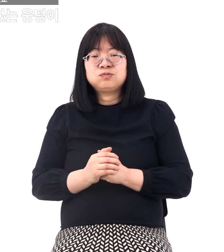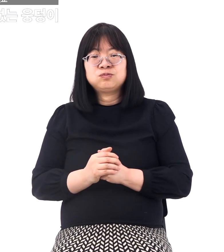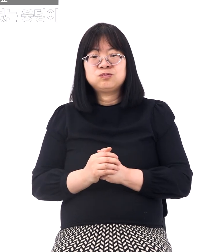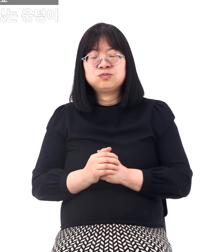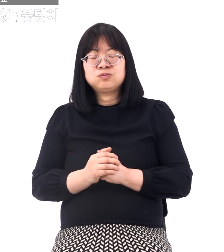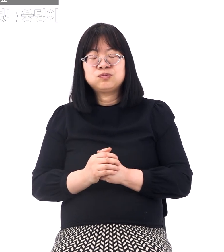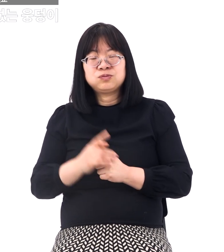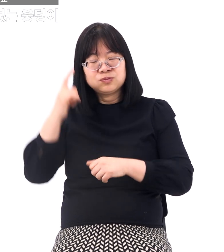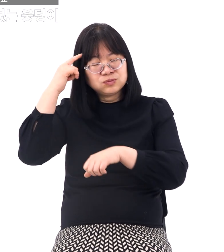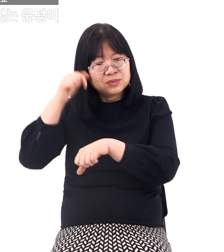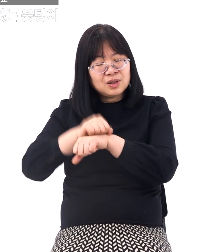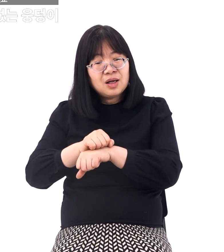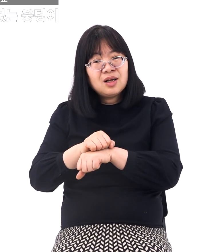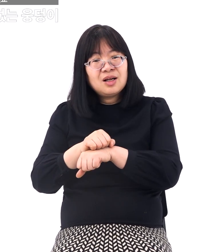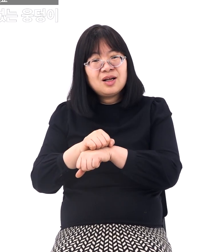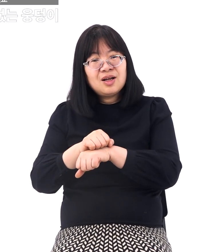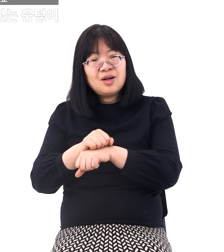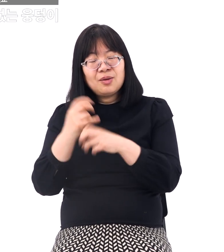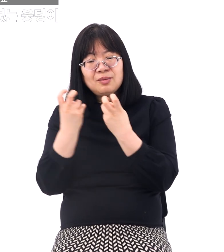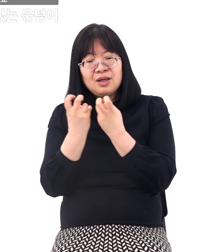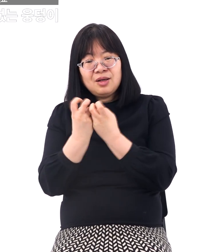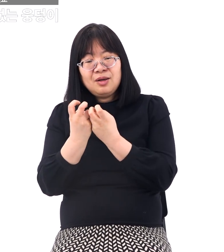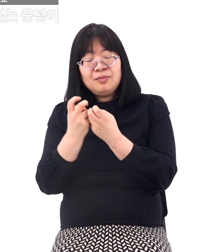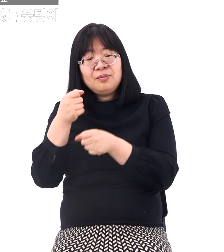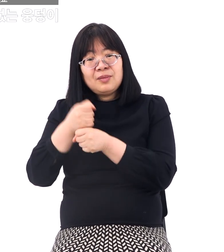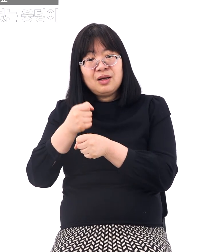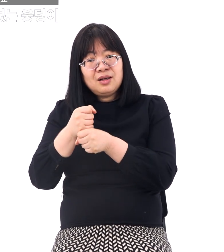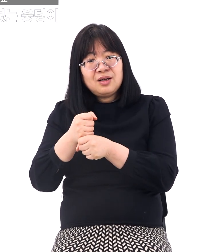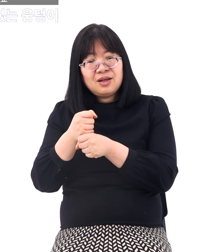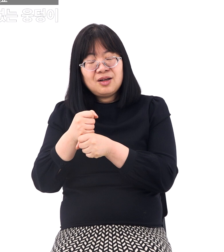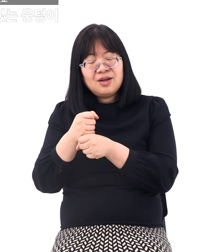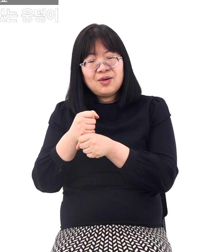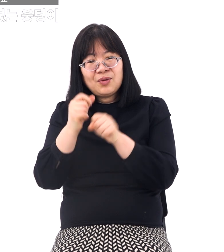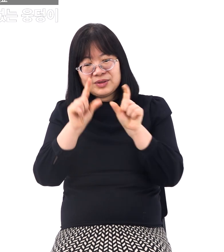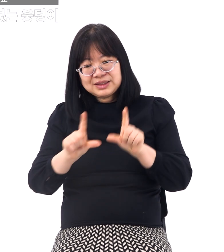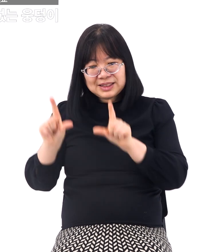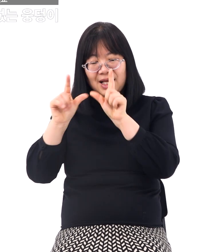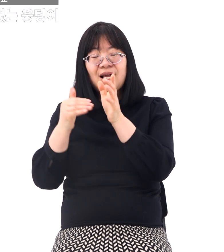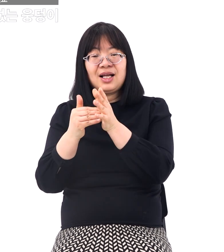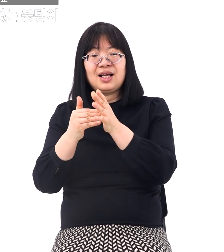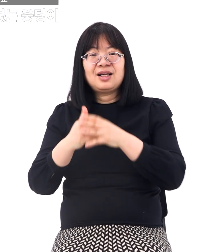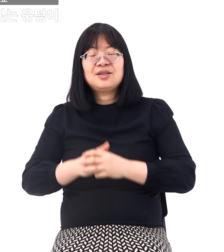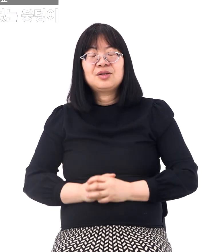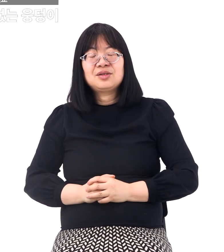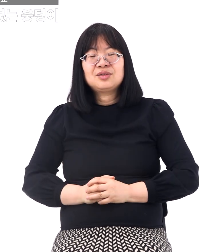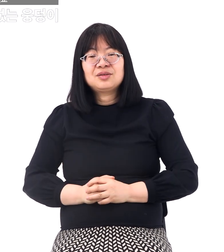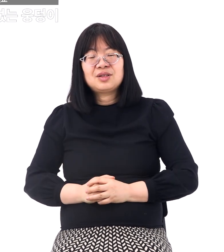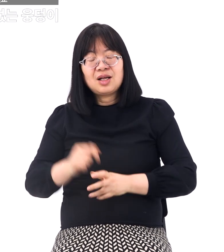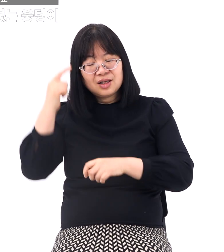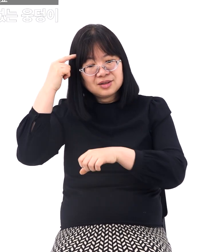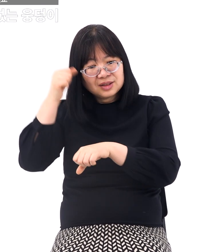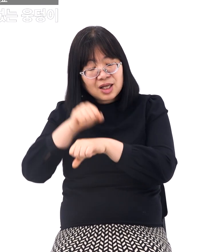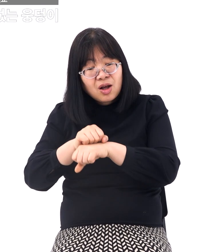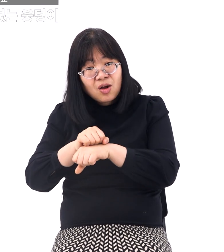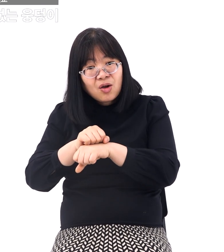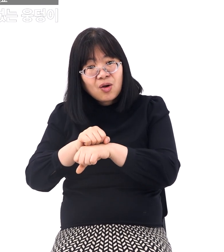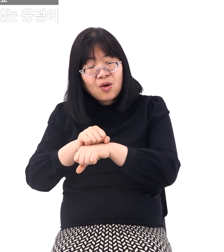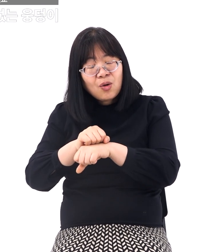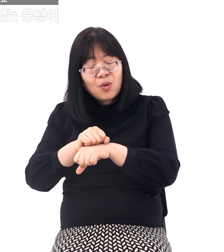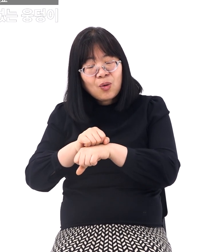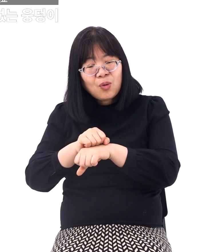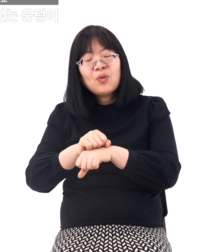지혜롭게 방법을 만들어내고 해서 산단 말이에요. 그들은 지혜로움이라 그